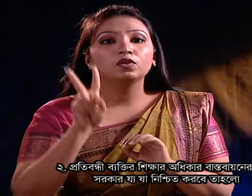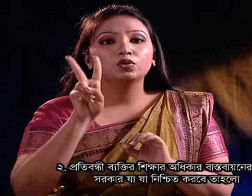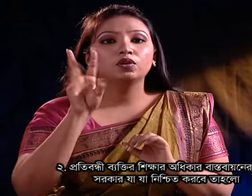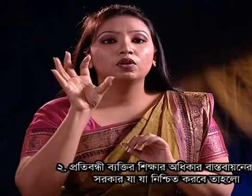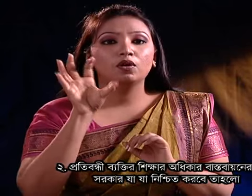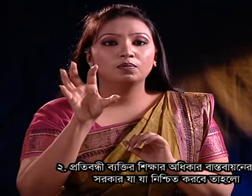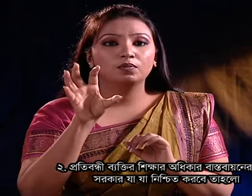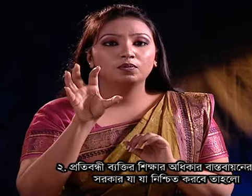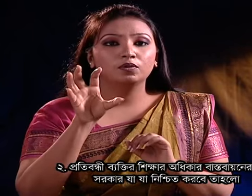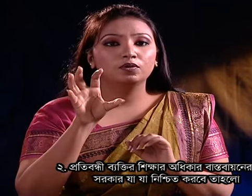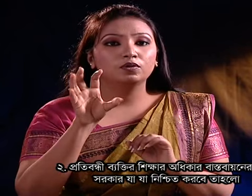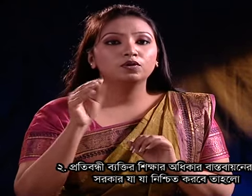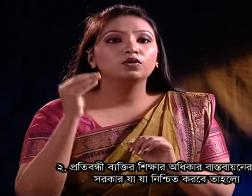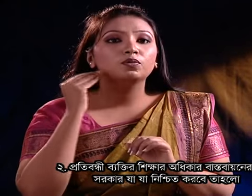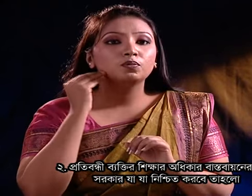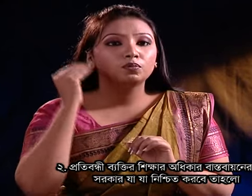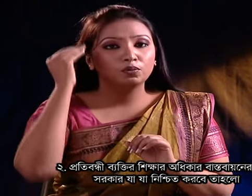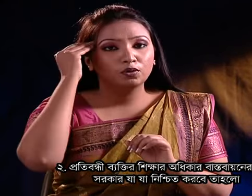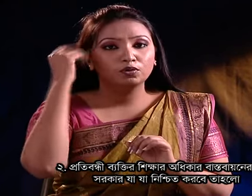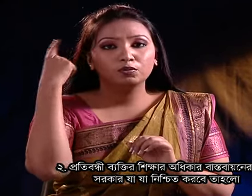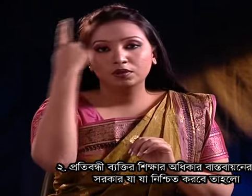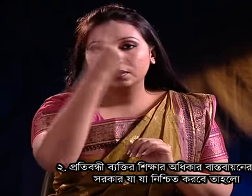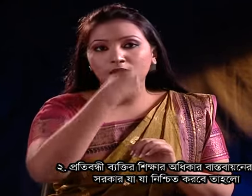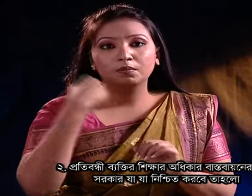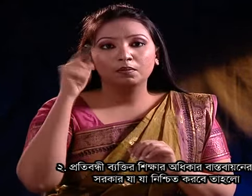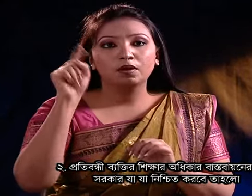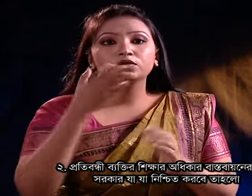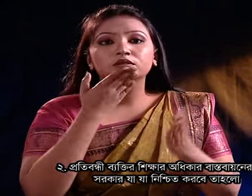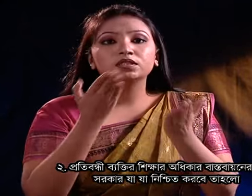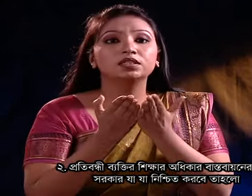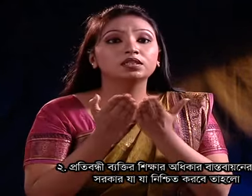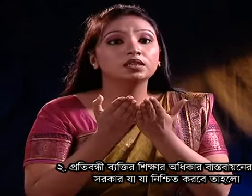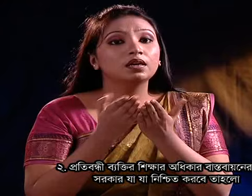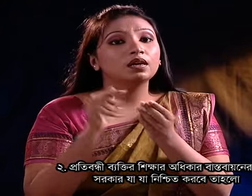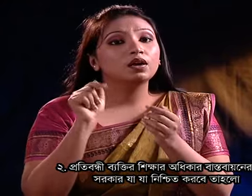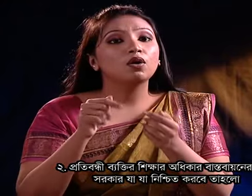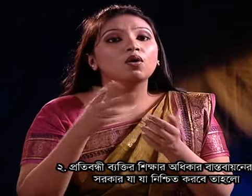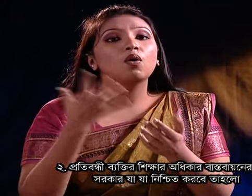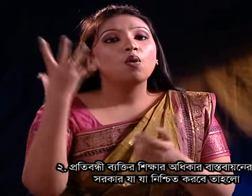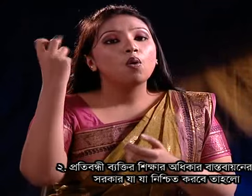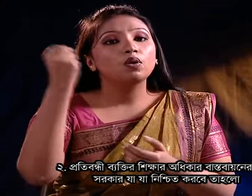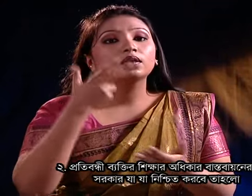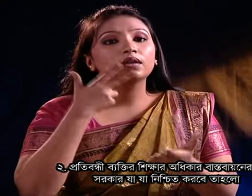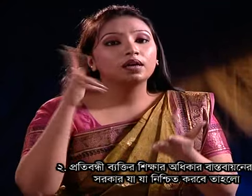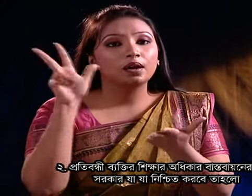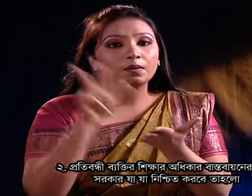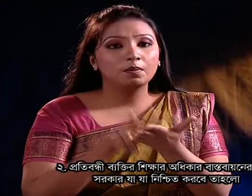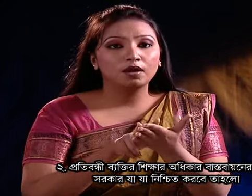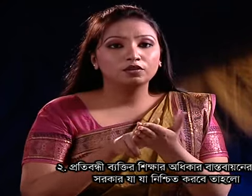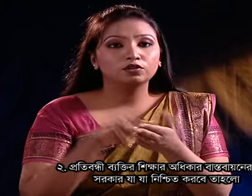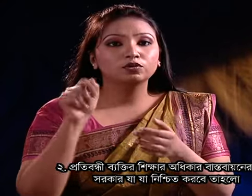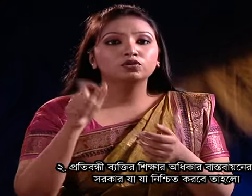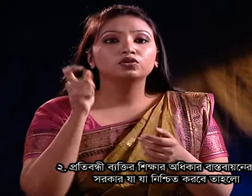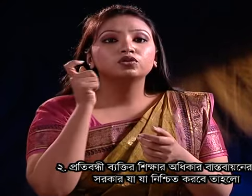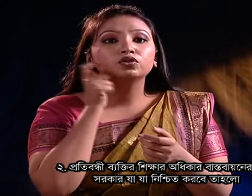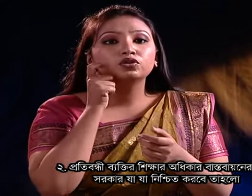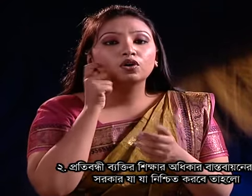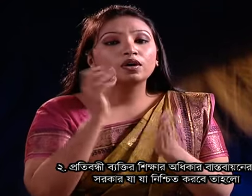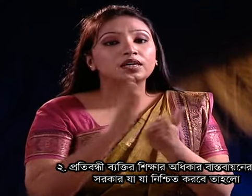2 নম্বর, প্রতিবন্ধী ব্যক্তির শিক্ষার অধিকার বাস্তবায়নের জন্য সরকার যা যা